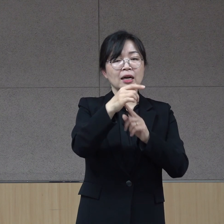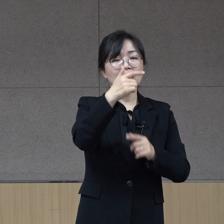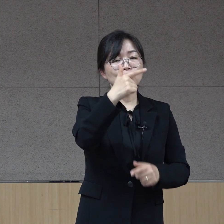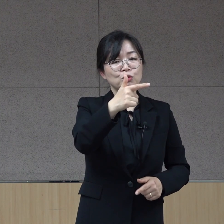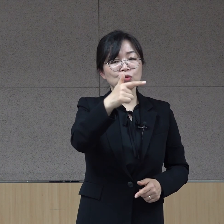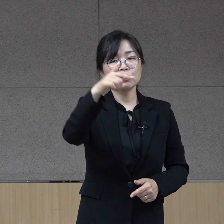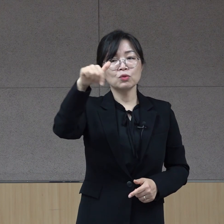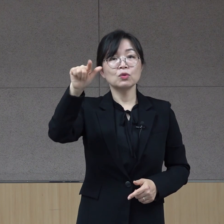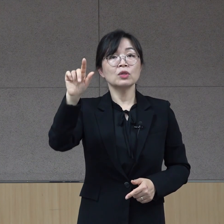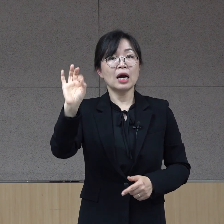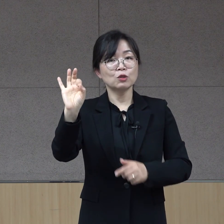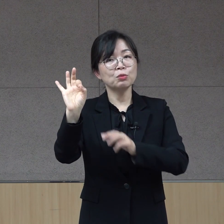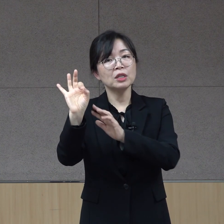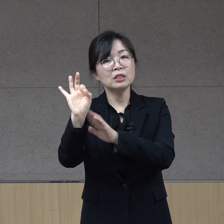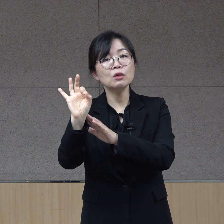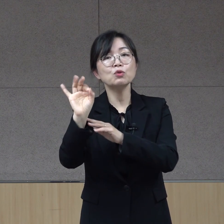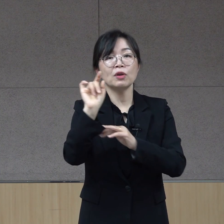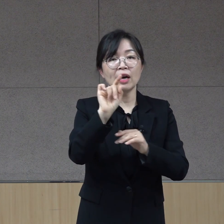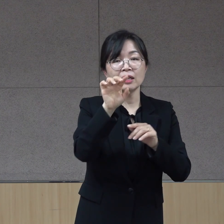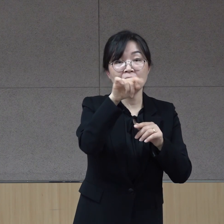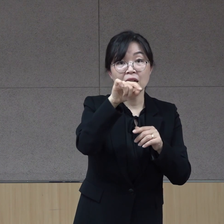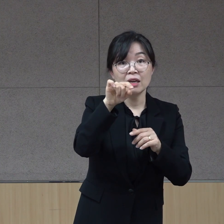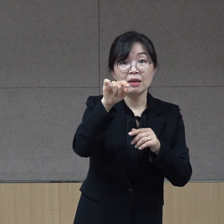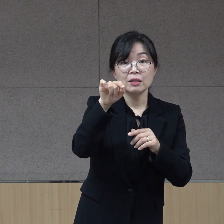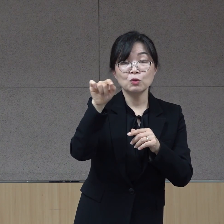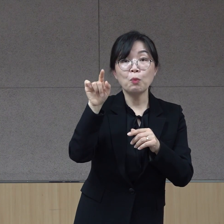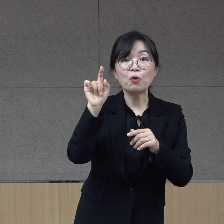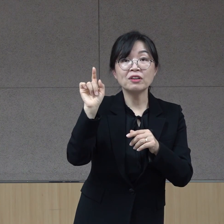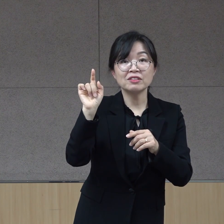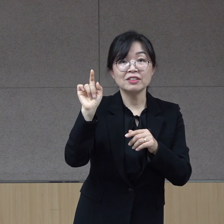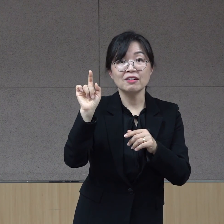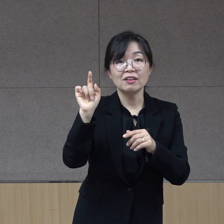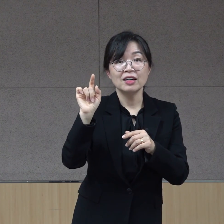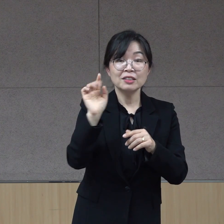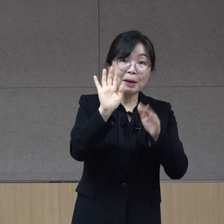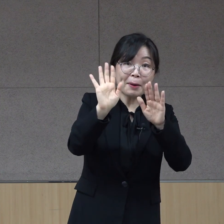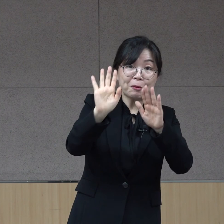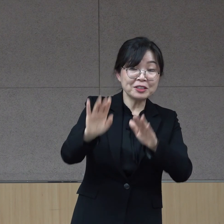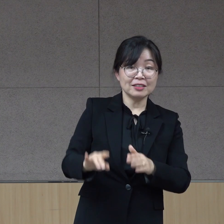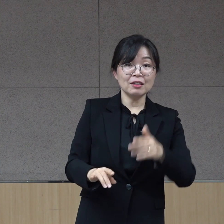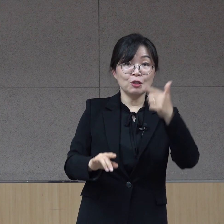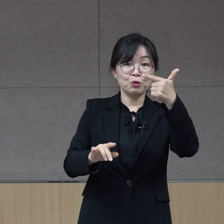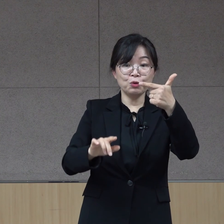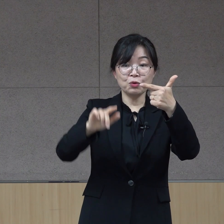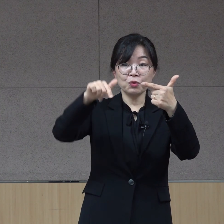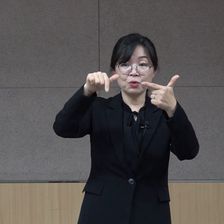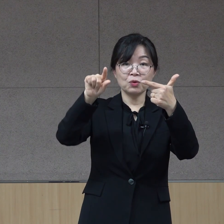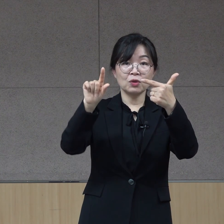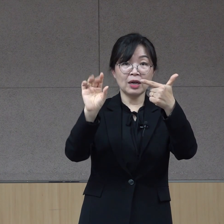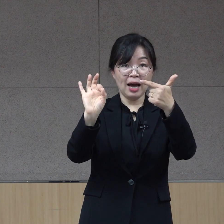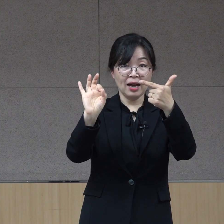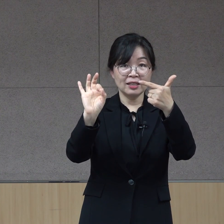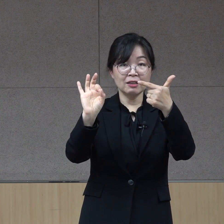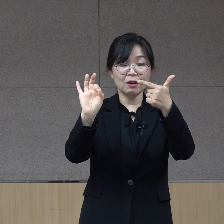약간 6강 좀 이렇게 씌워줘야 이게 좀 보이거든요. 선생님 한번 봐보시겠어요? 6강